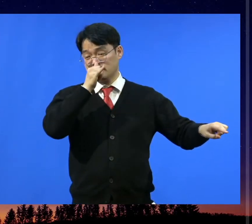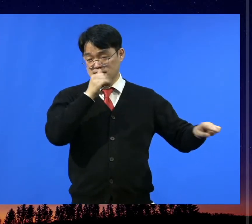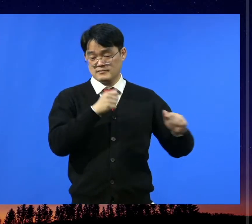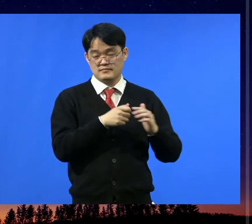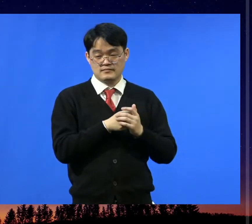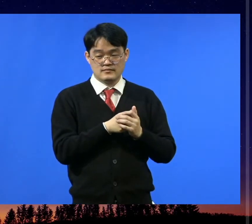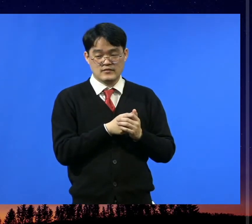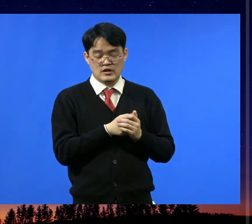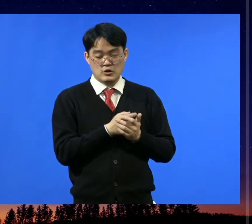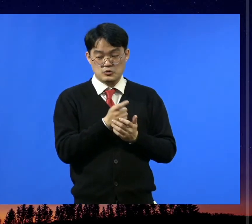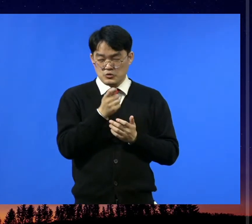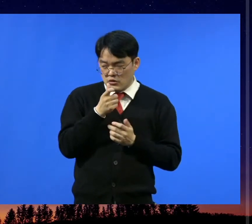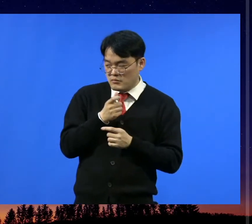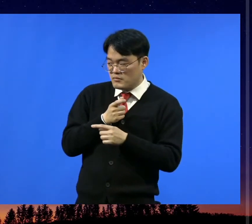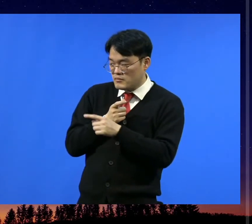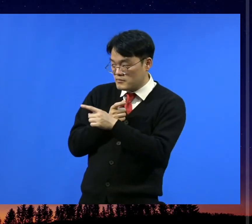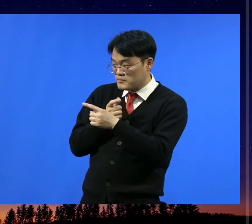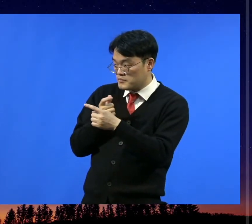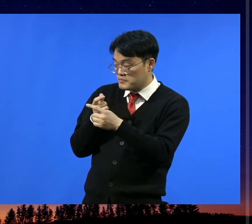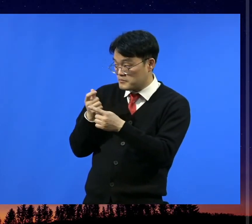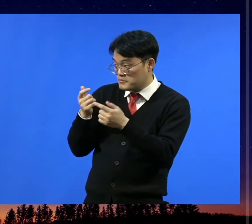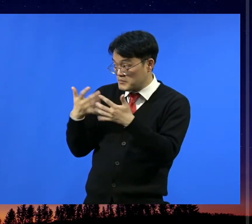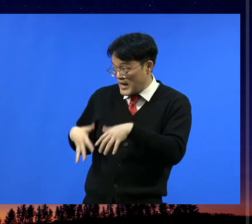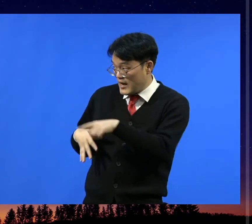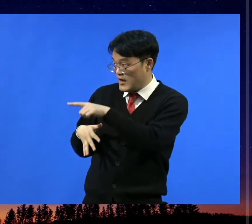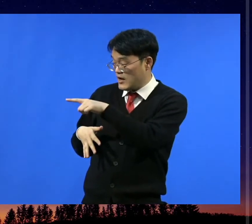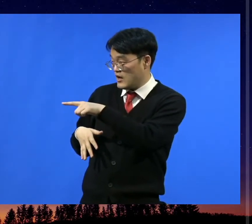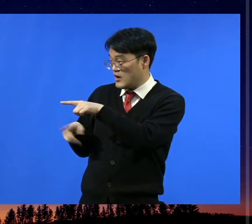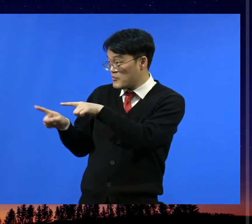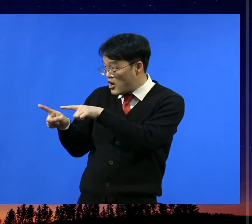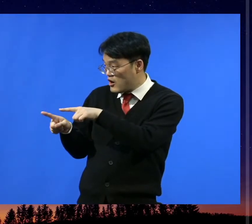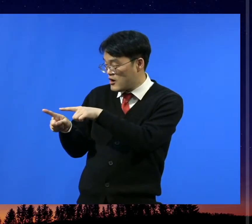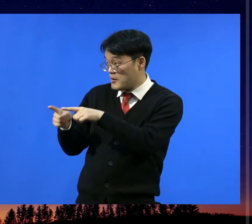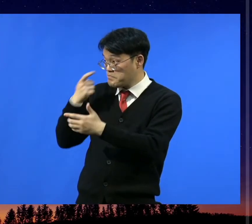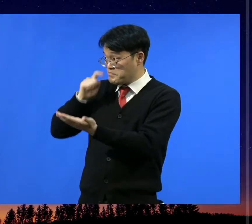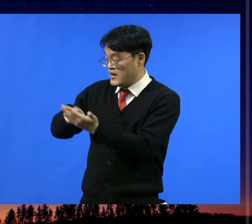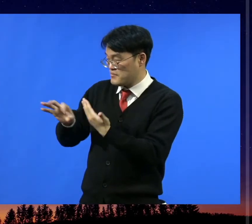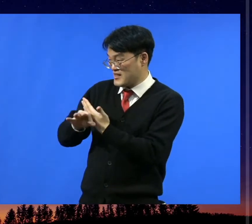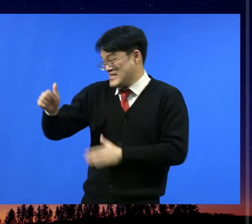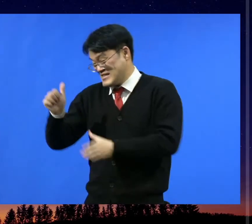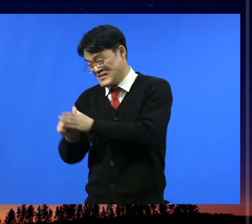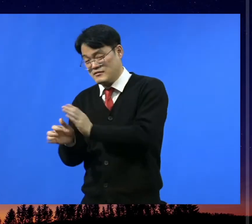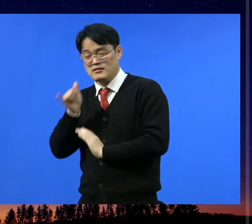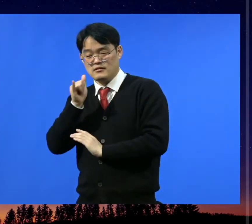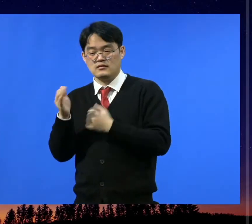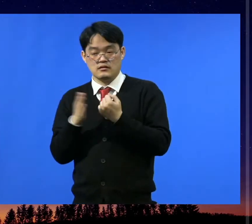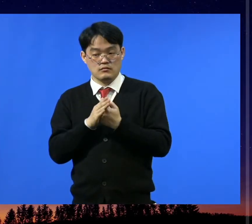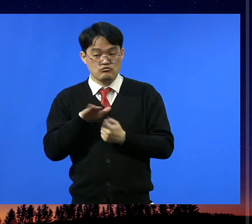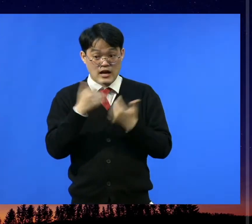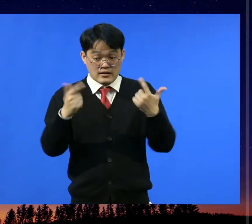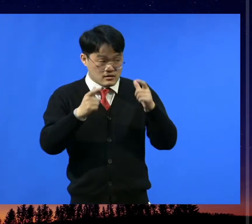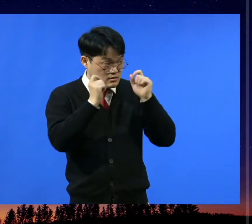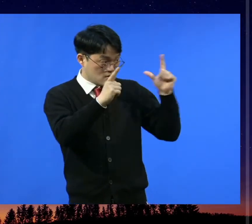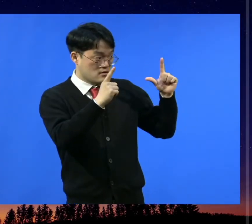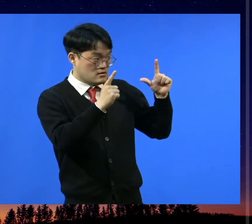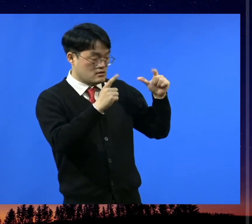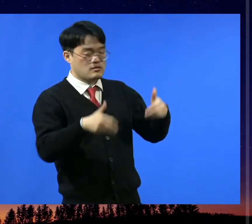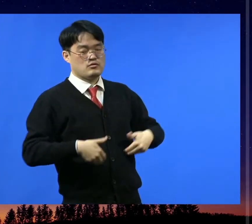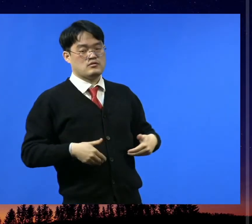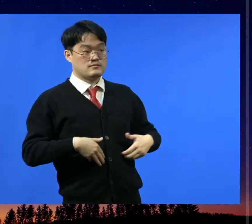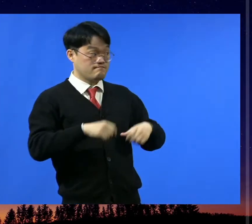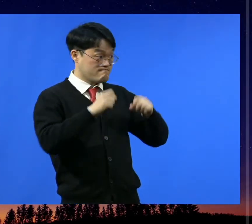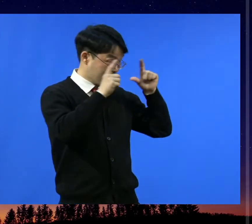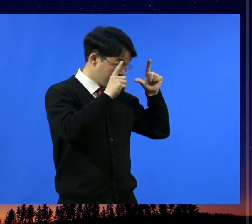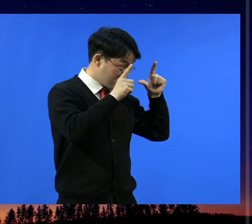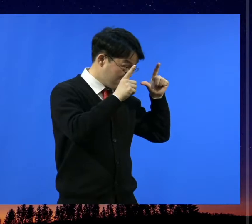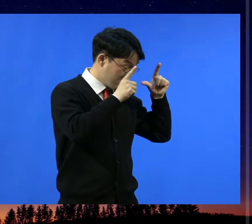나면 공격을 하는 것입니다. 그런 깨어있지 않으면 안 된다는 거예요. 여러분, 깨어있을 때 우리가 마귀의